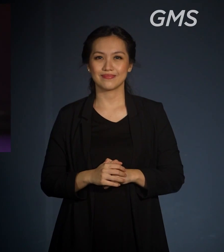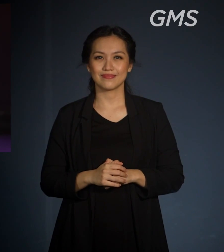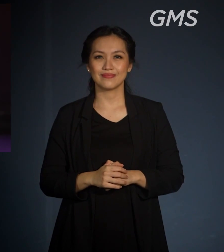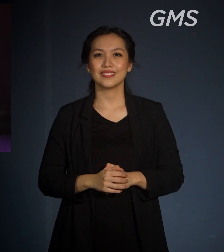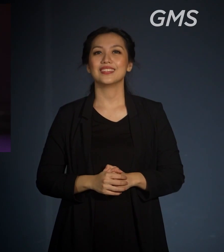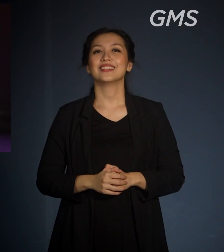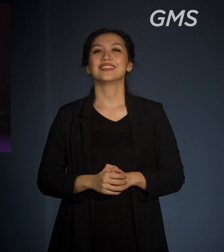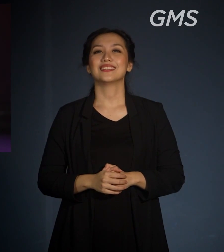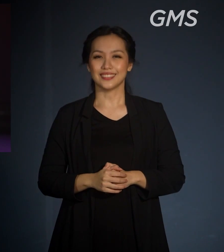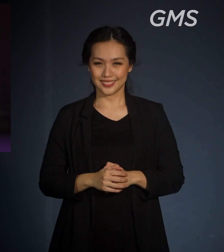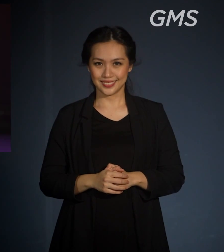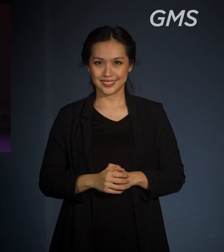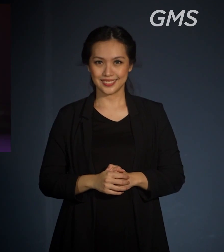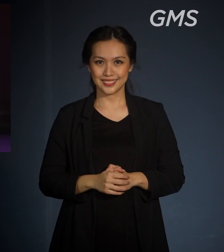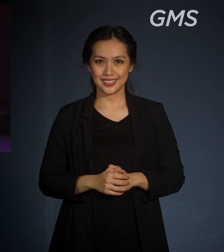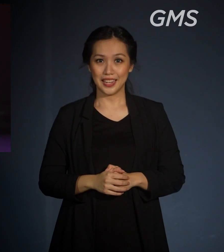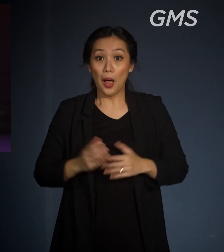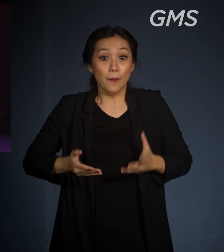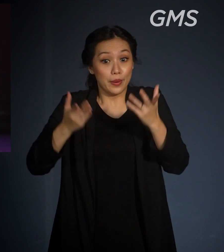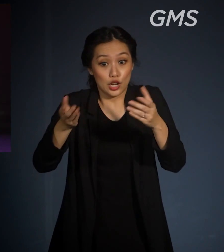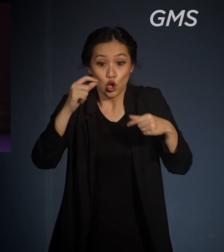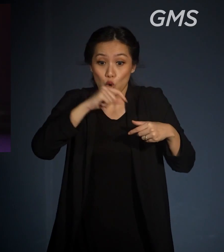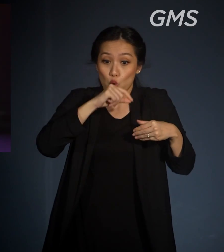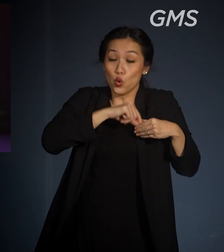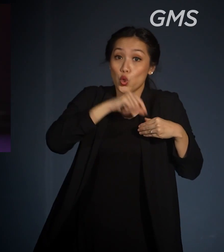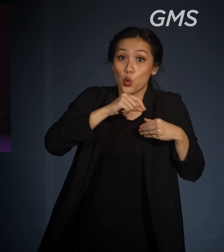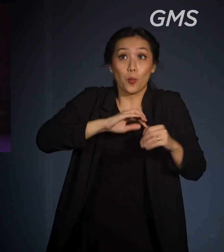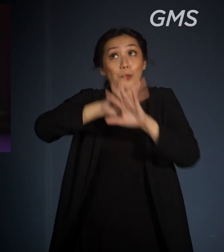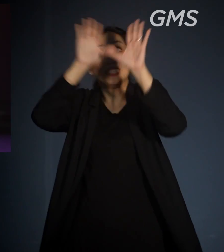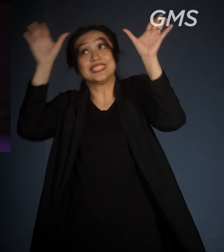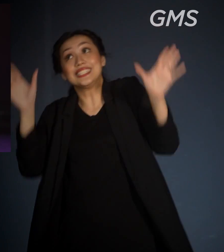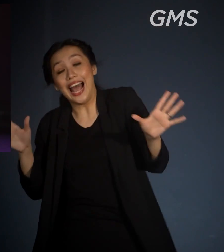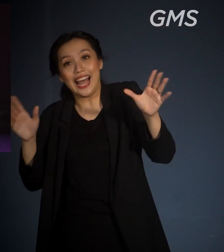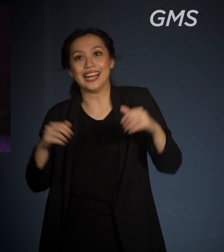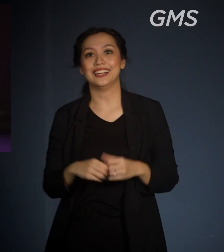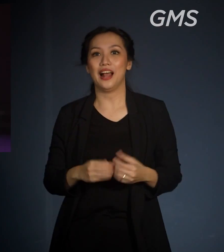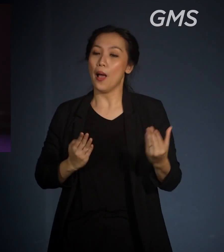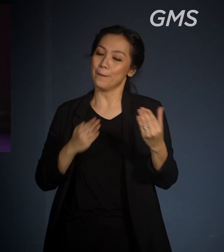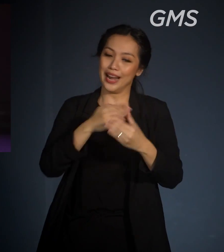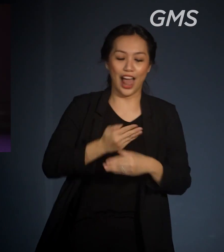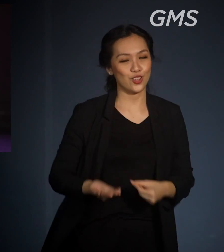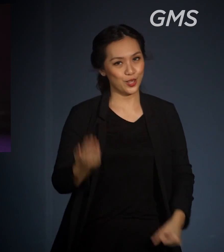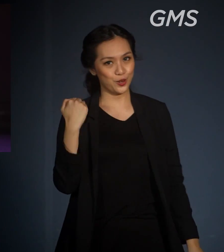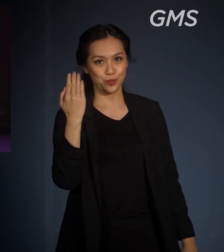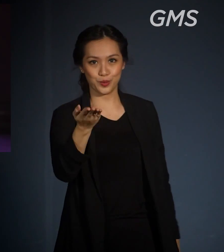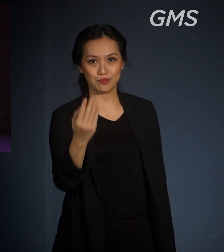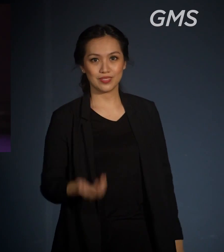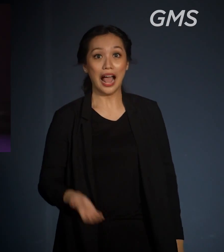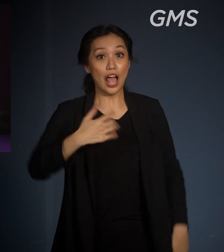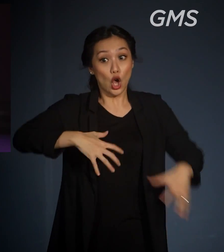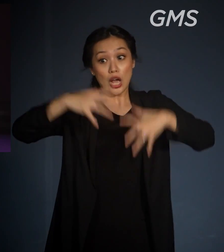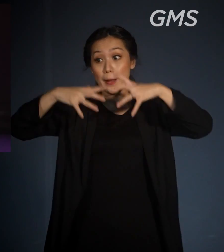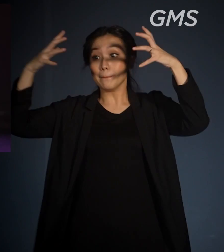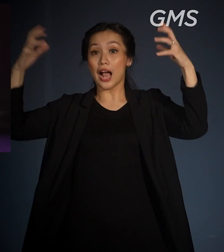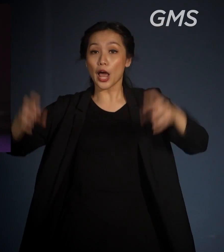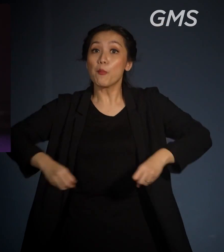Jadikan Tuhan itu untung besar melalui hidup kita. Itu sebabnya kembangkan potensi